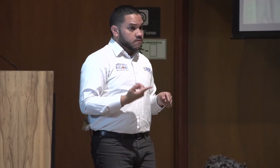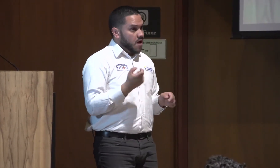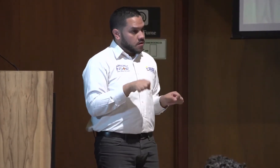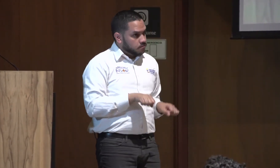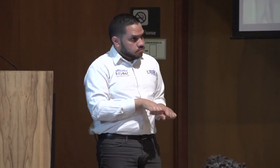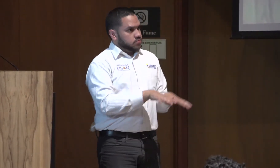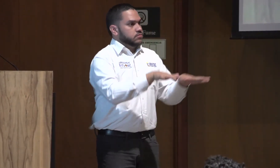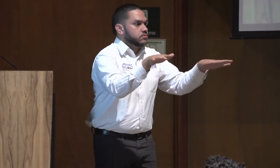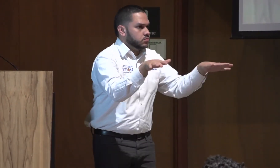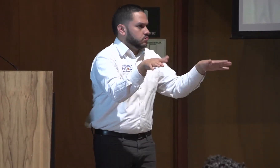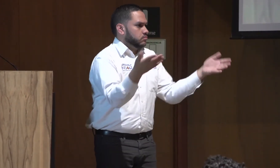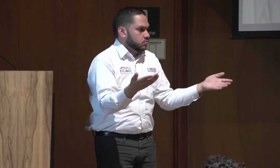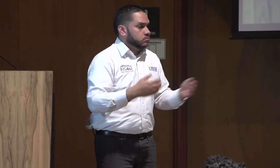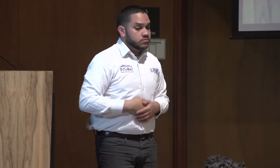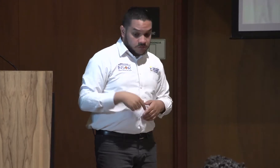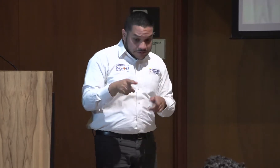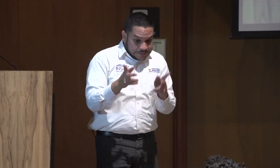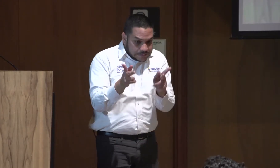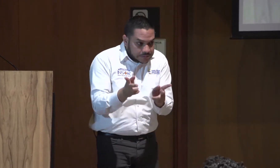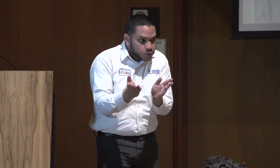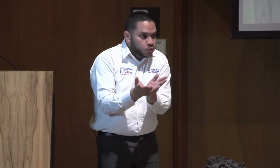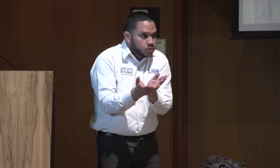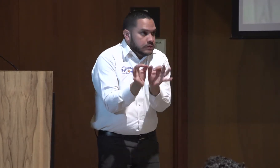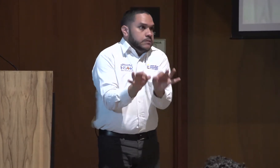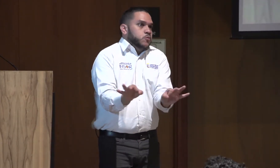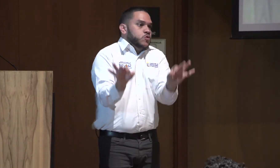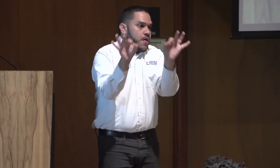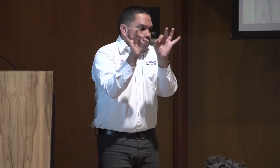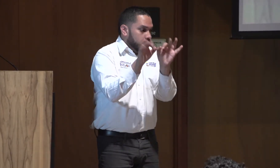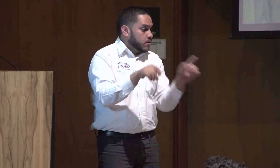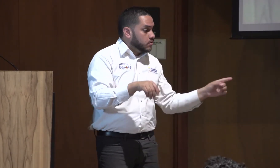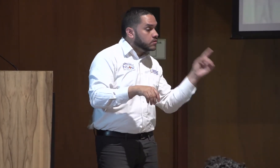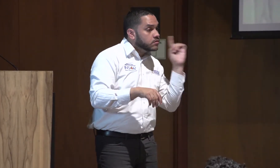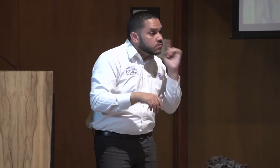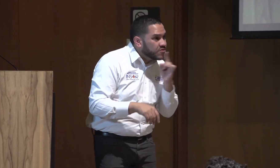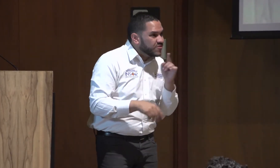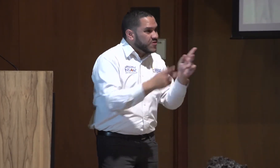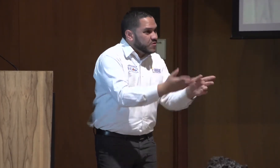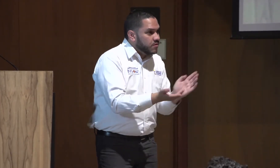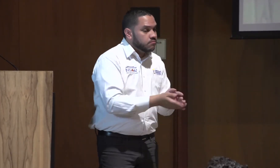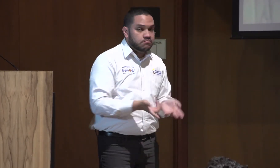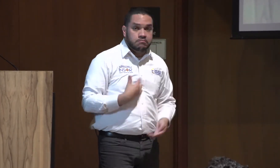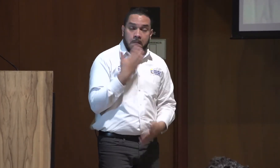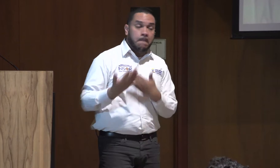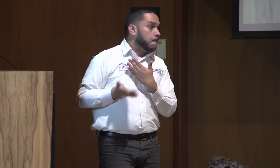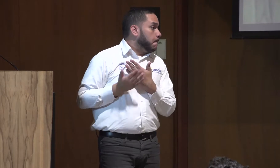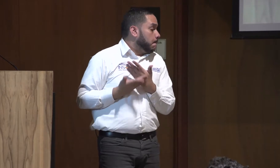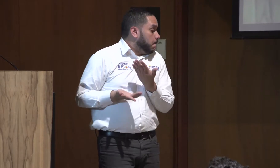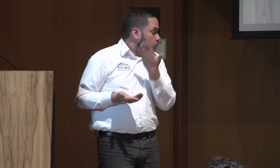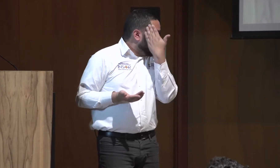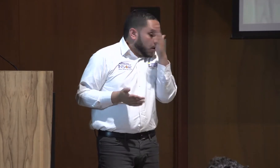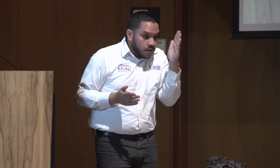que tuvieran si los estudiantes, si las personas sordas no reciben la información. Nosotros tenemos